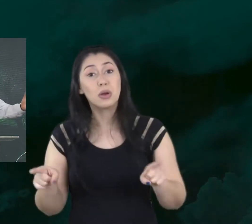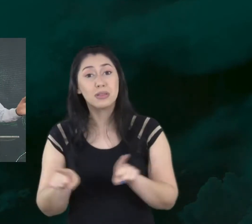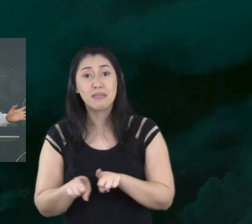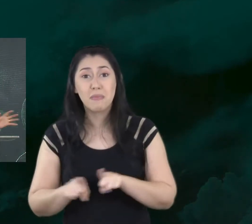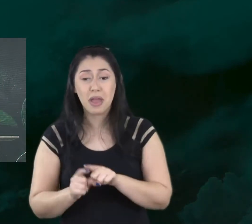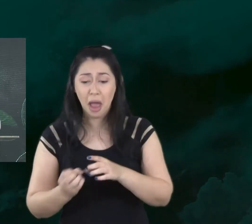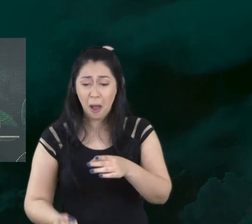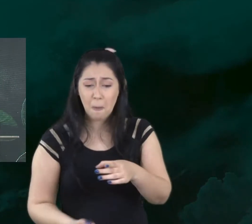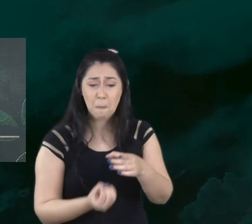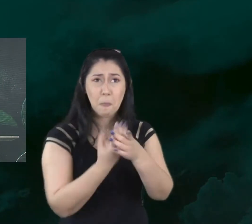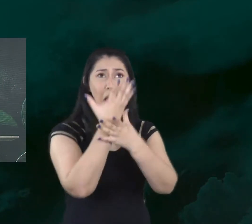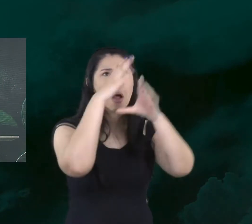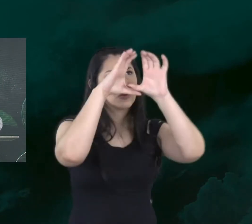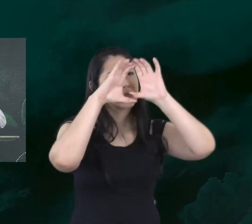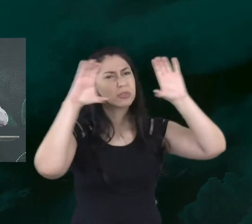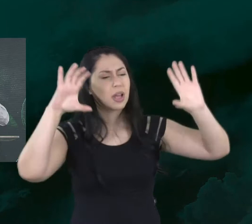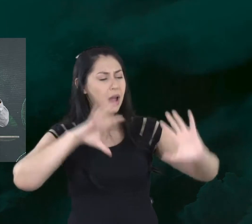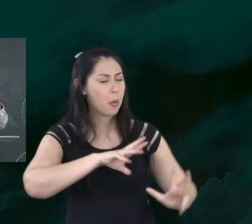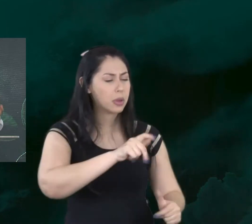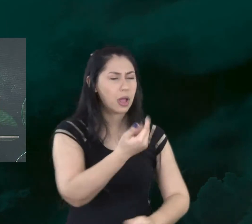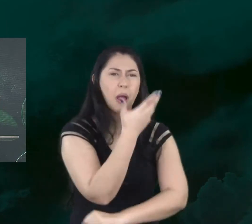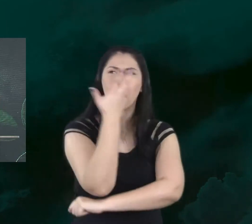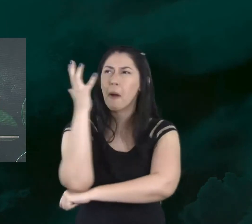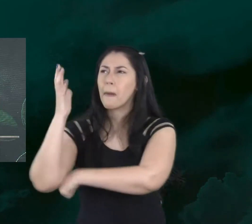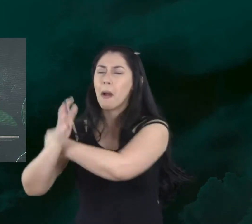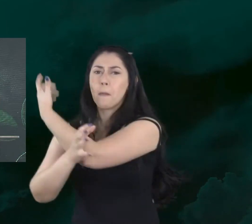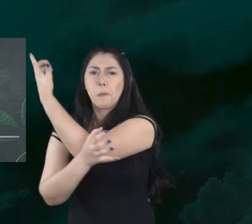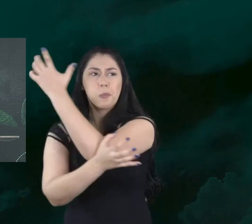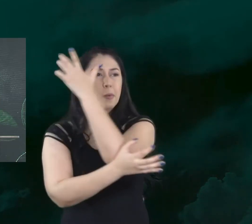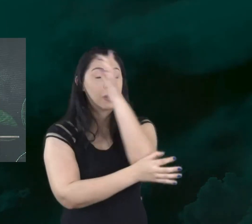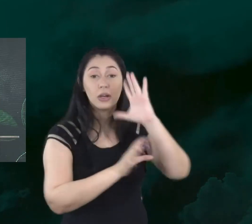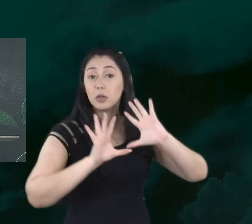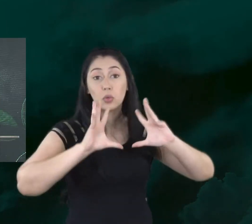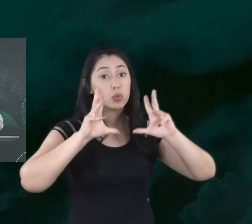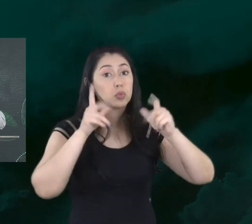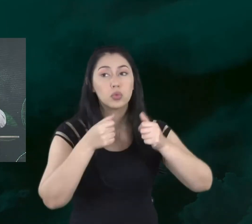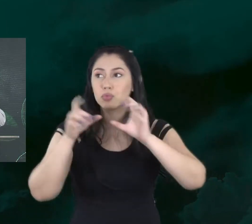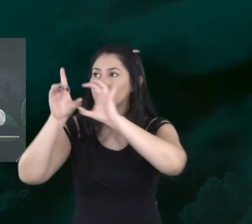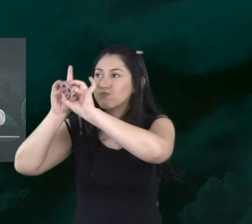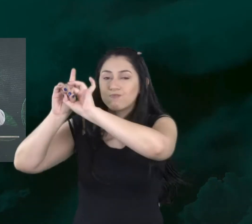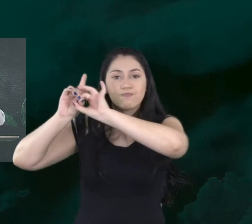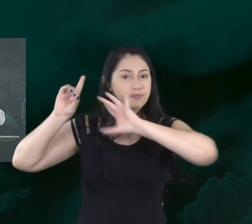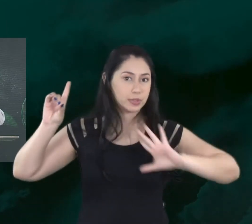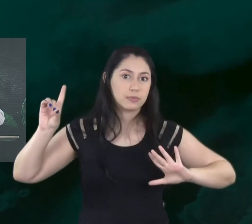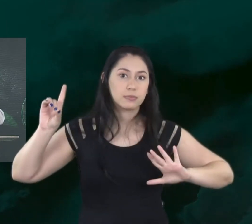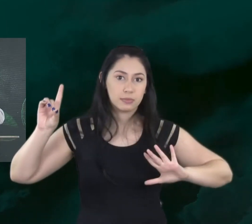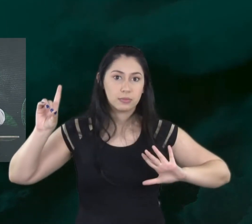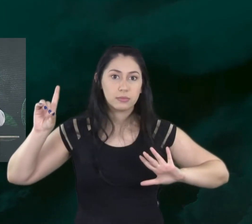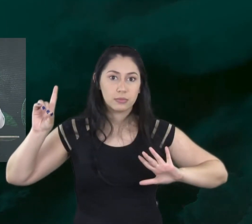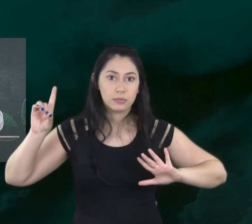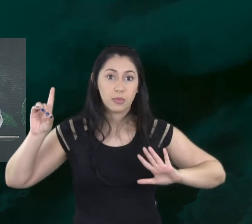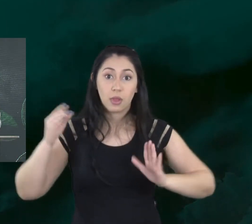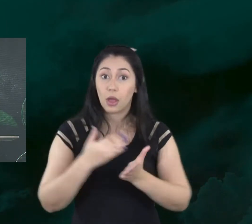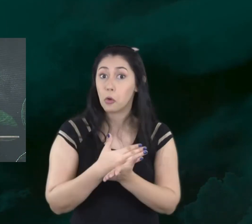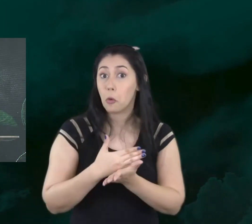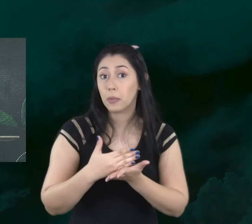que Deus havia restaurado aqui na terra também se desconectou, e entrou a